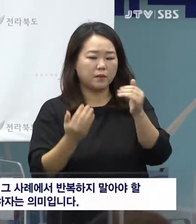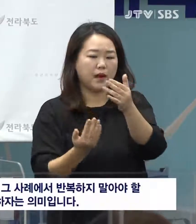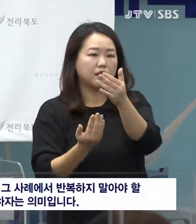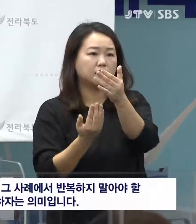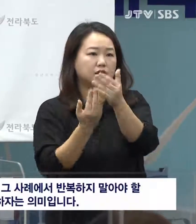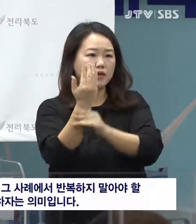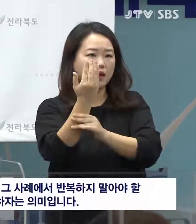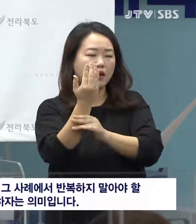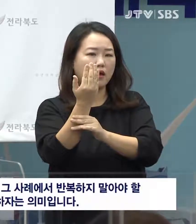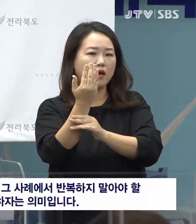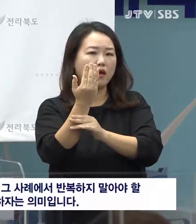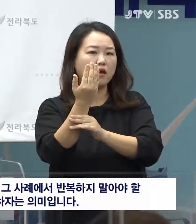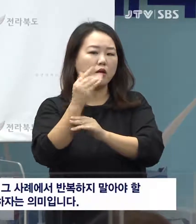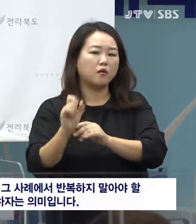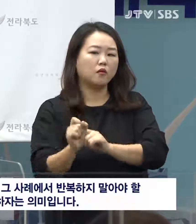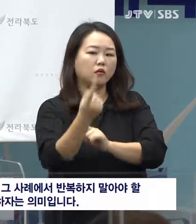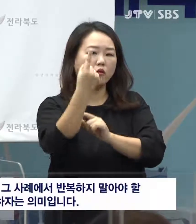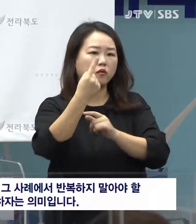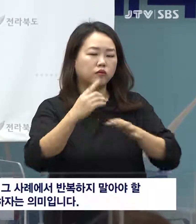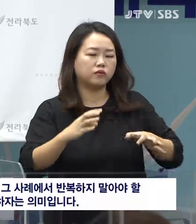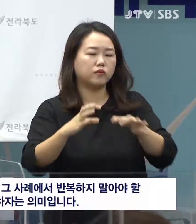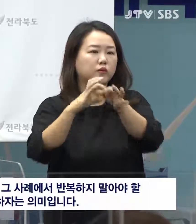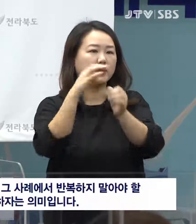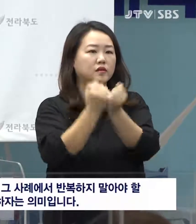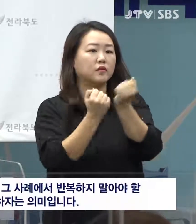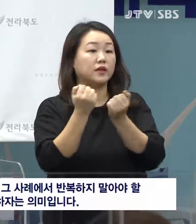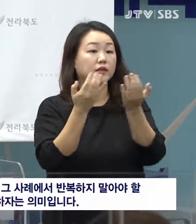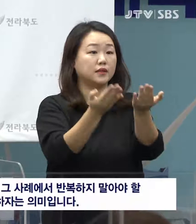경로를 말씀을 드리는 이유는